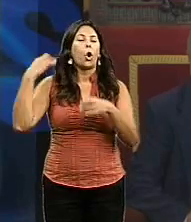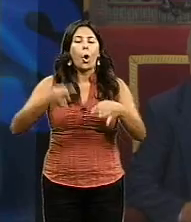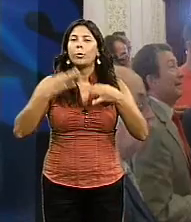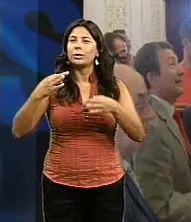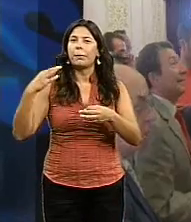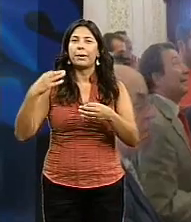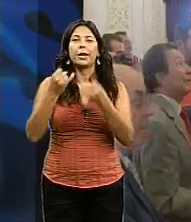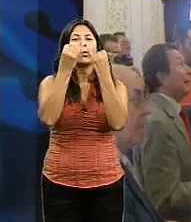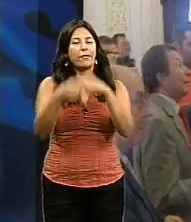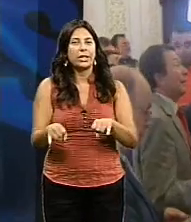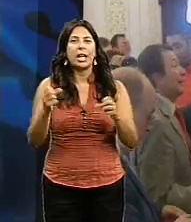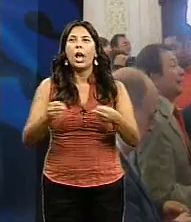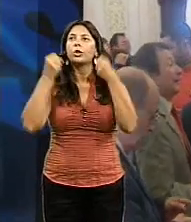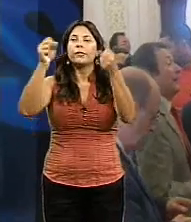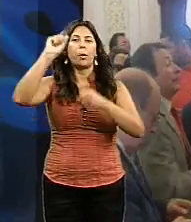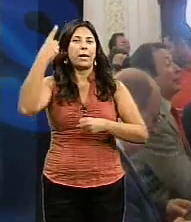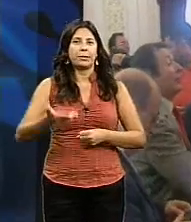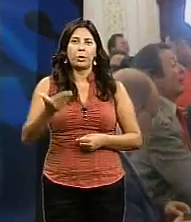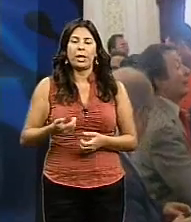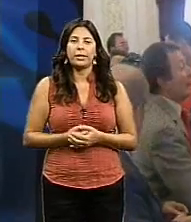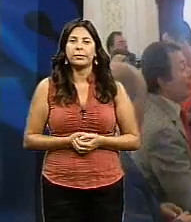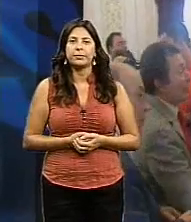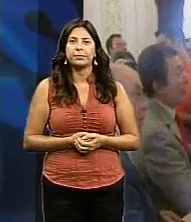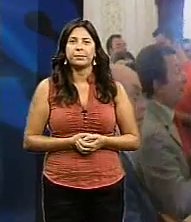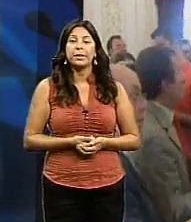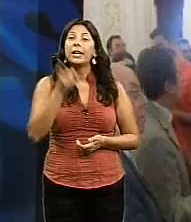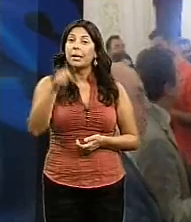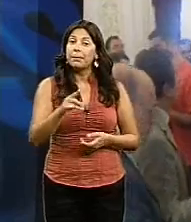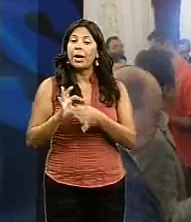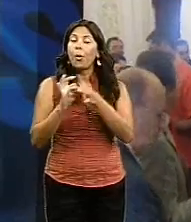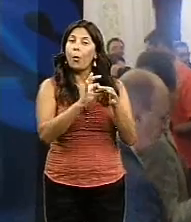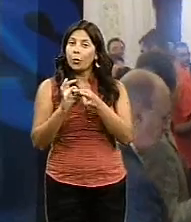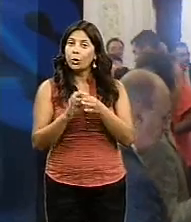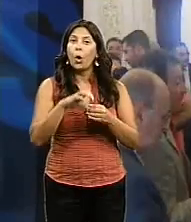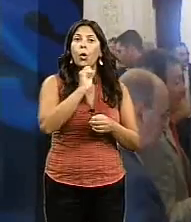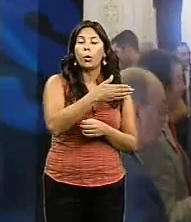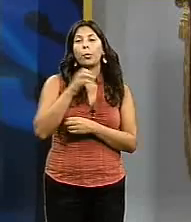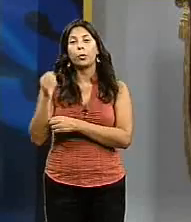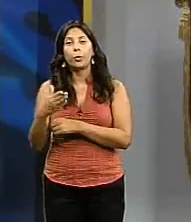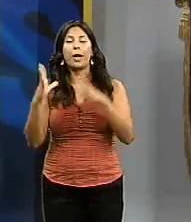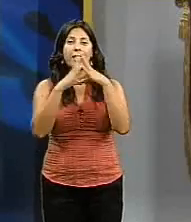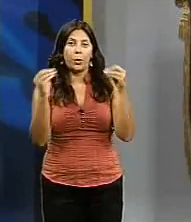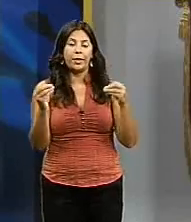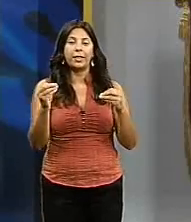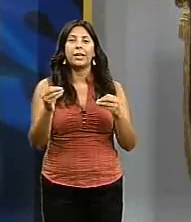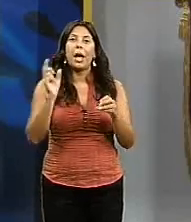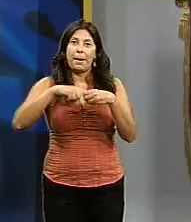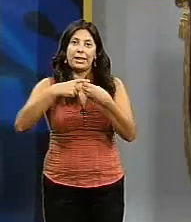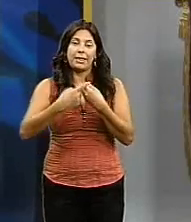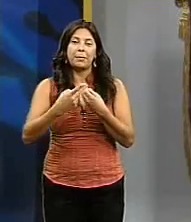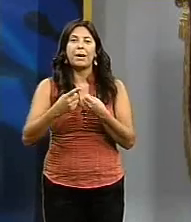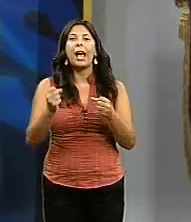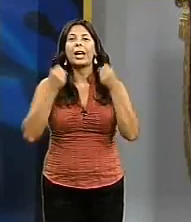trofeos. En la recepción ha salido también a relucir la especial relación que une a los dos clubes andaluces que participan en esta edición del